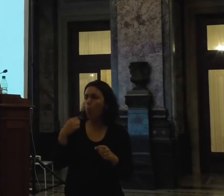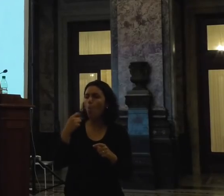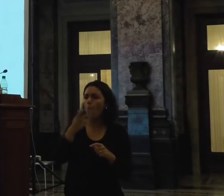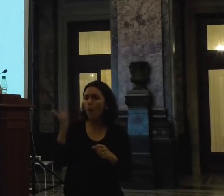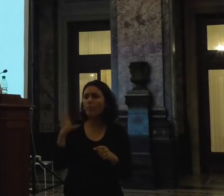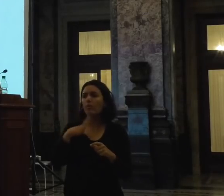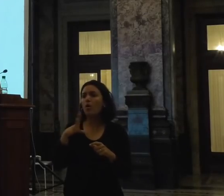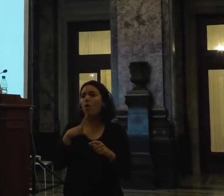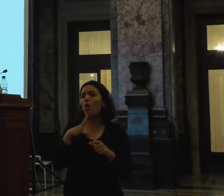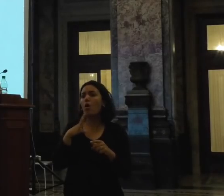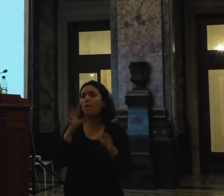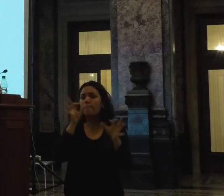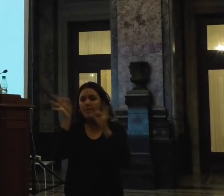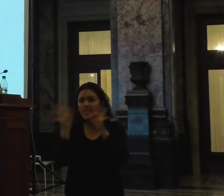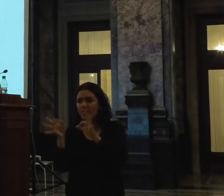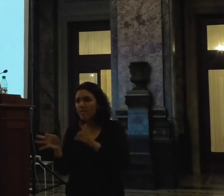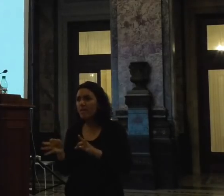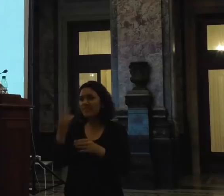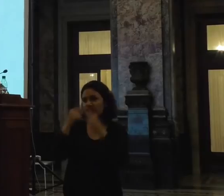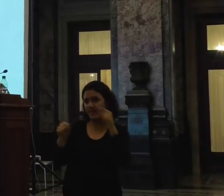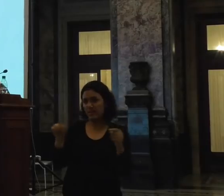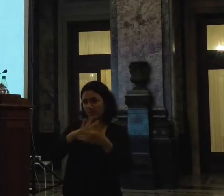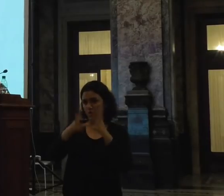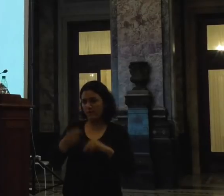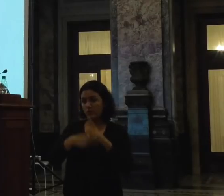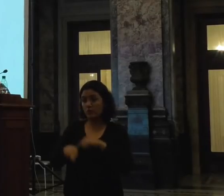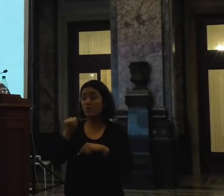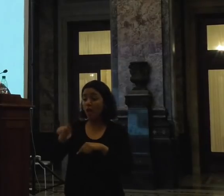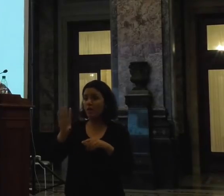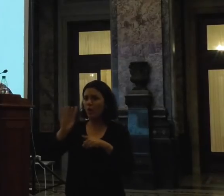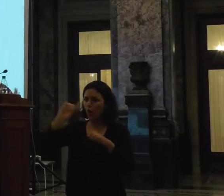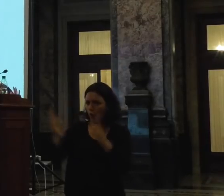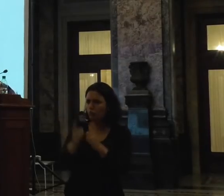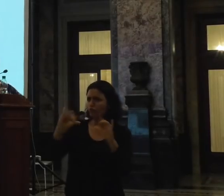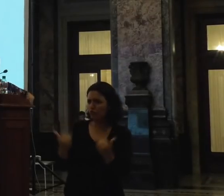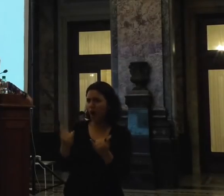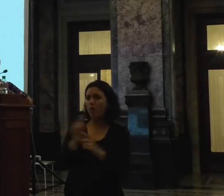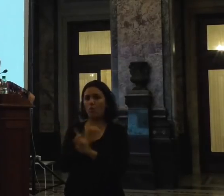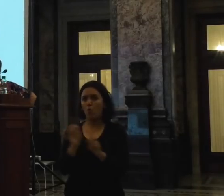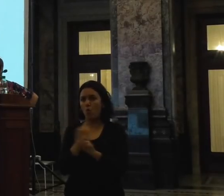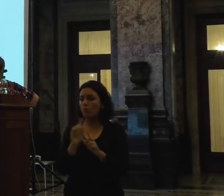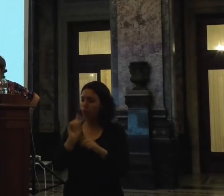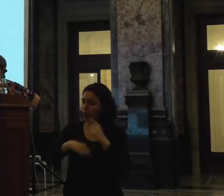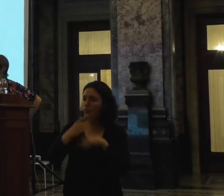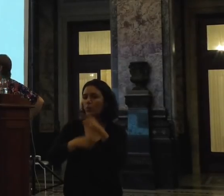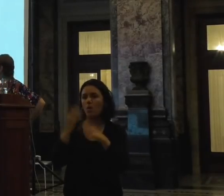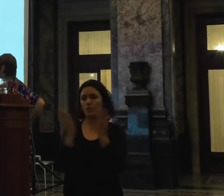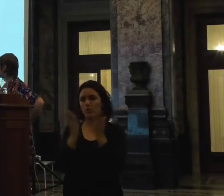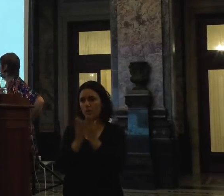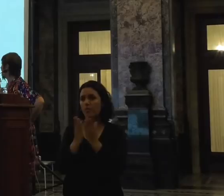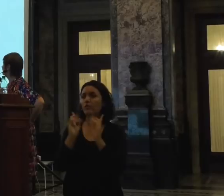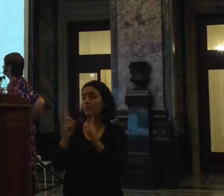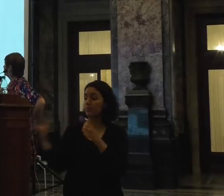de diferentes formas. Pero antes de concluir más de esto, decidimos hacer otro estudio. Esto es en colaboración con un